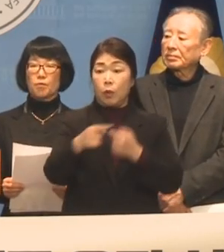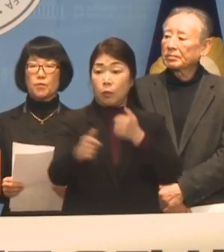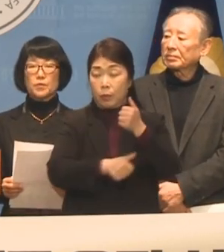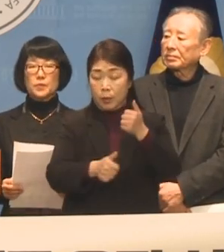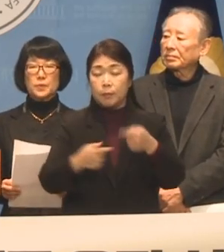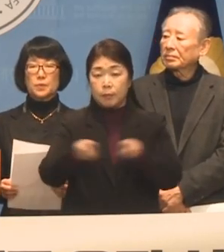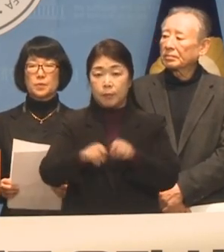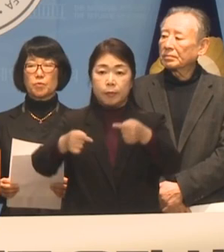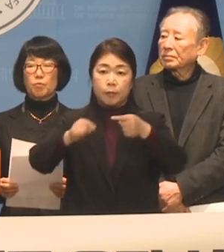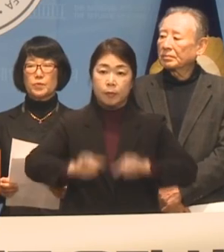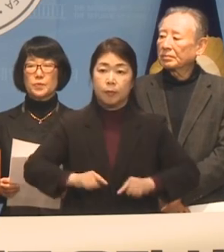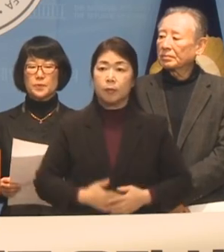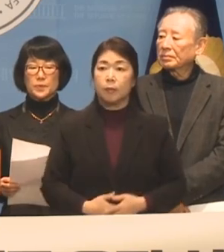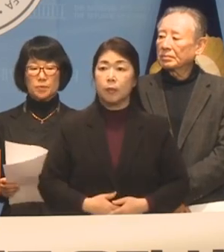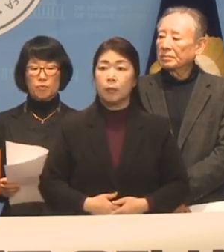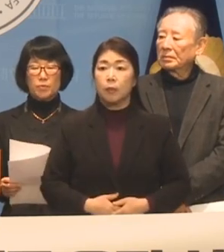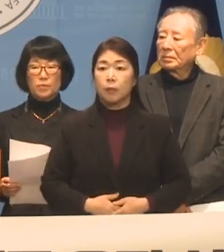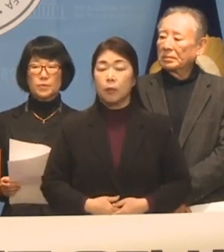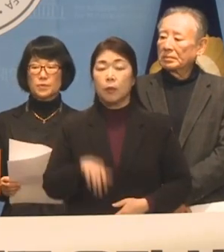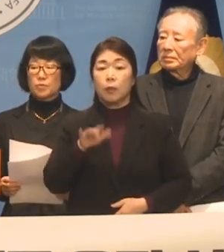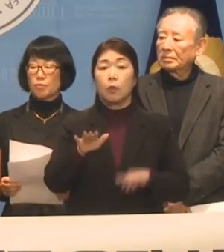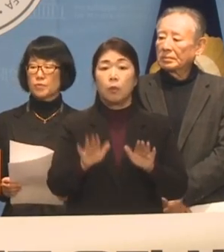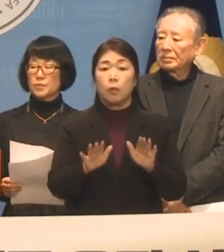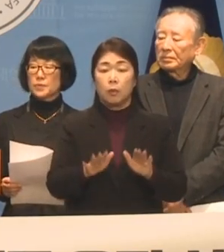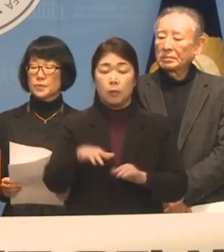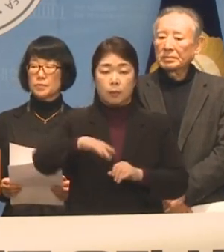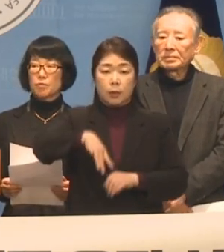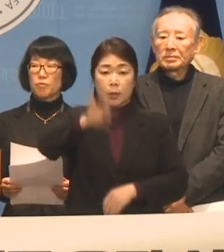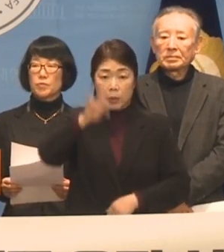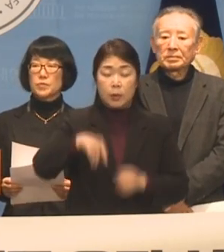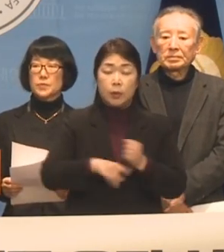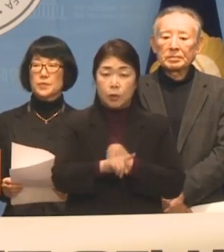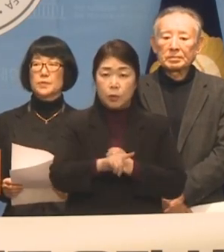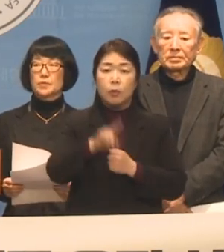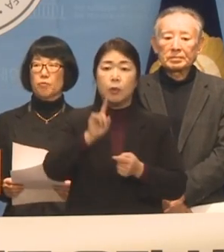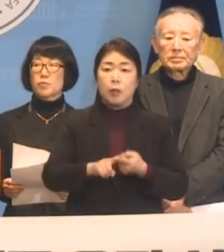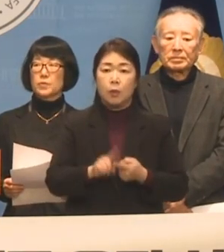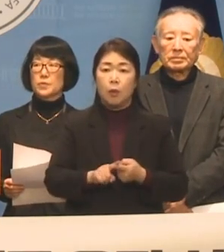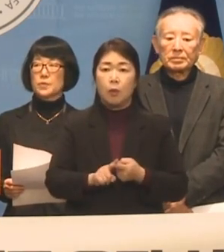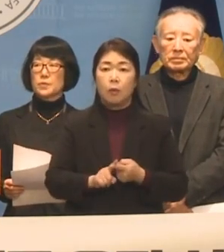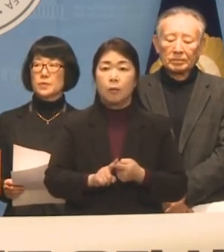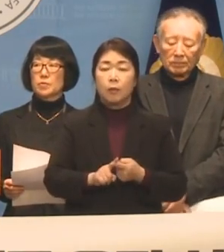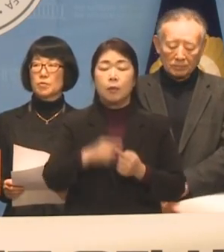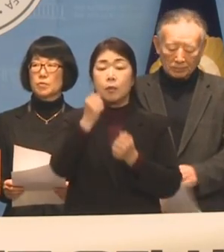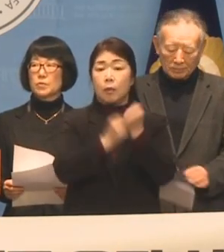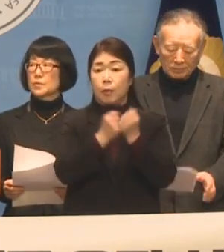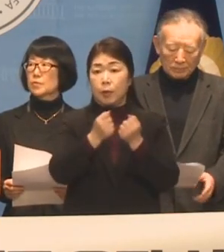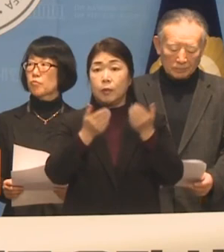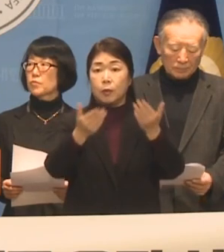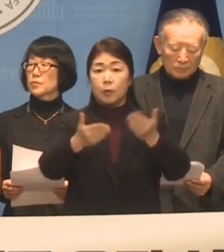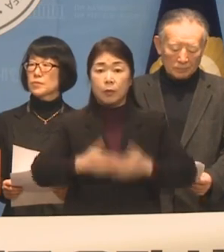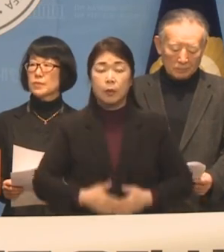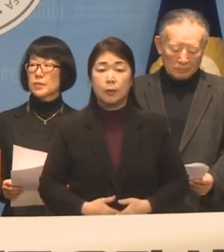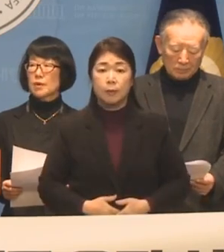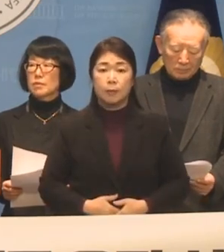오셨습니다. 자, 그러면 먼저 오늘 배경 및 취지에 대해서